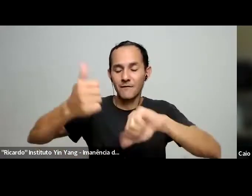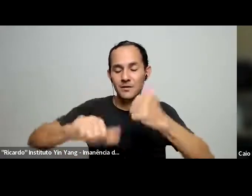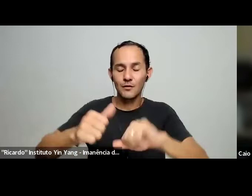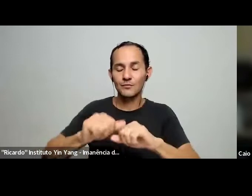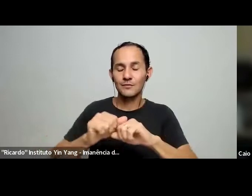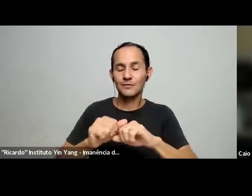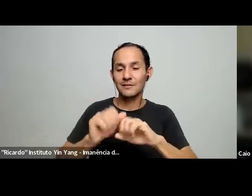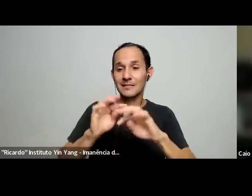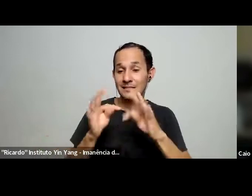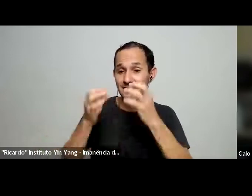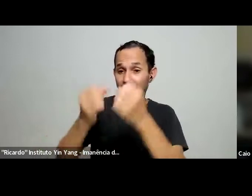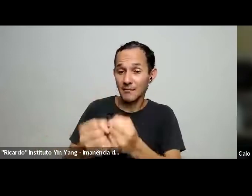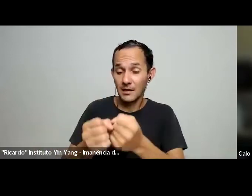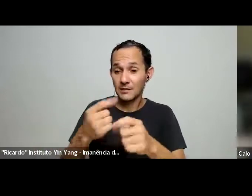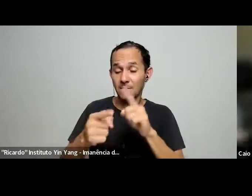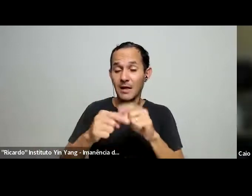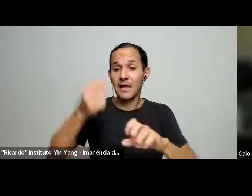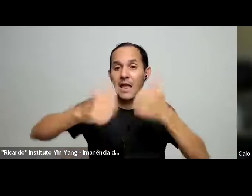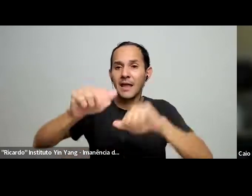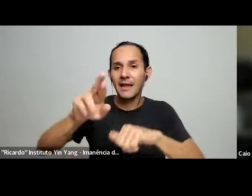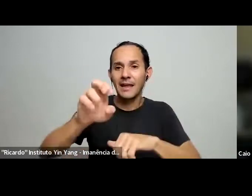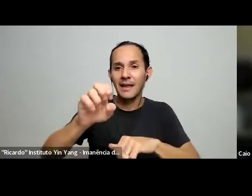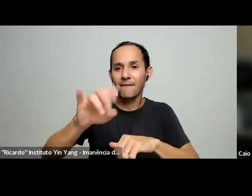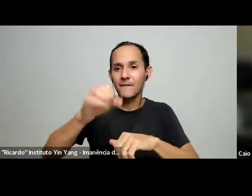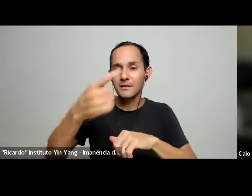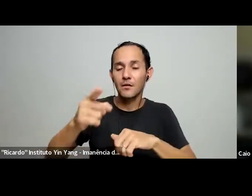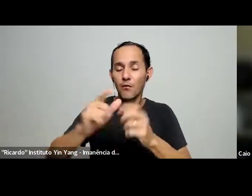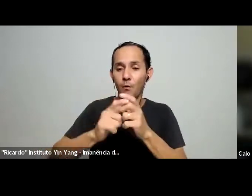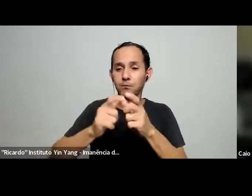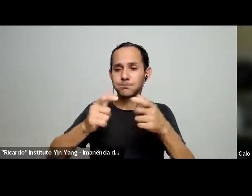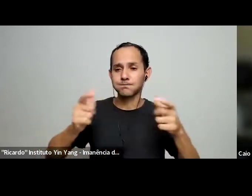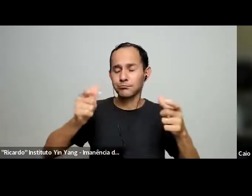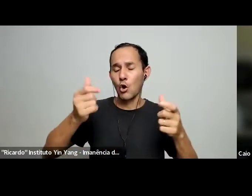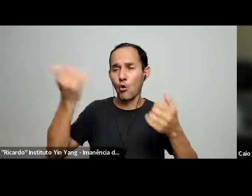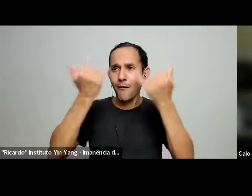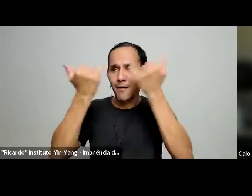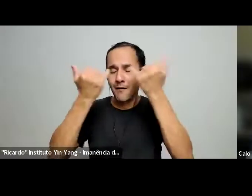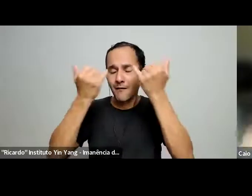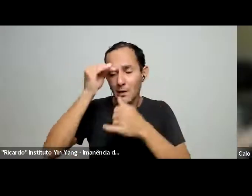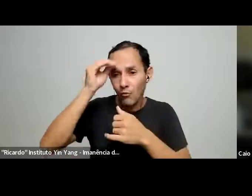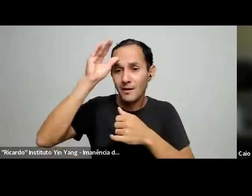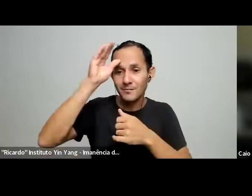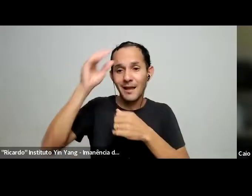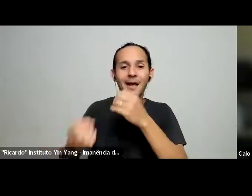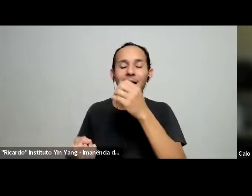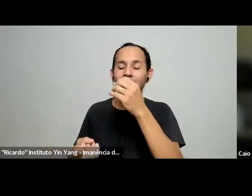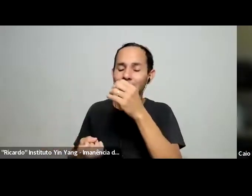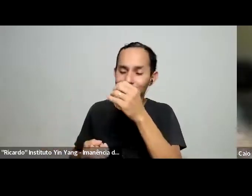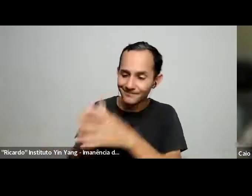literatura, né? E essas revisões foram acumulando uma quantidade enorme de conhecimento, e aí surgiu a necessidade